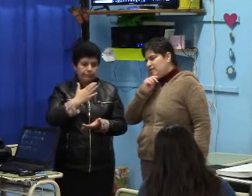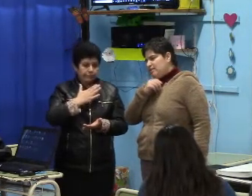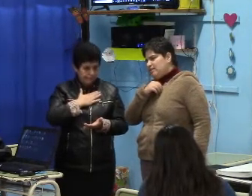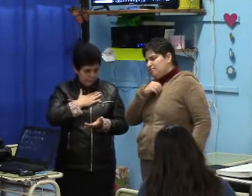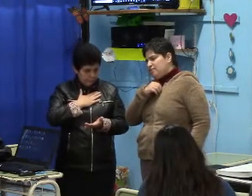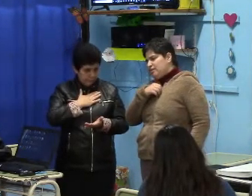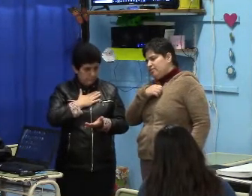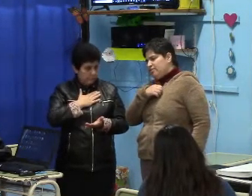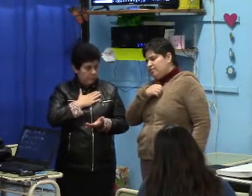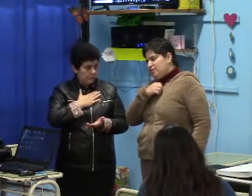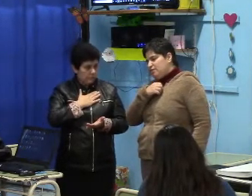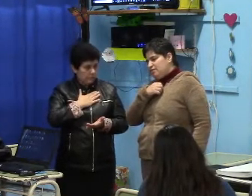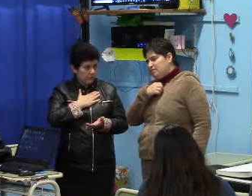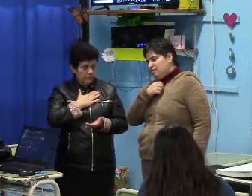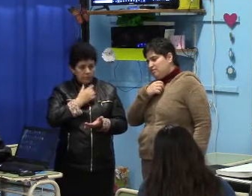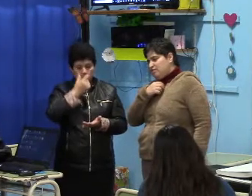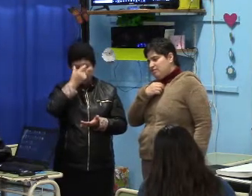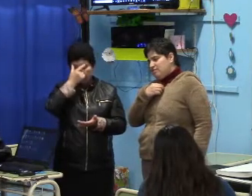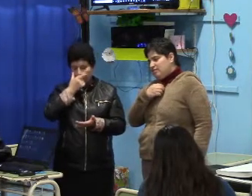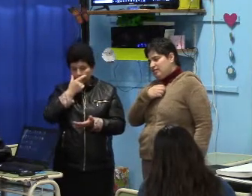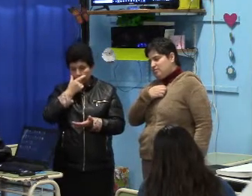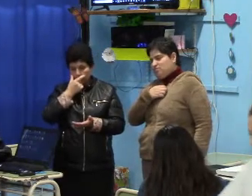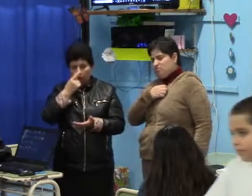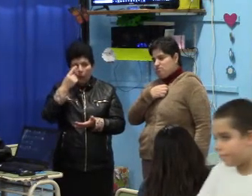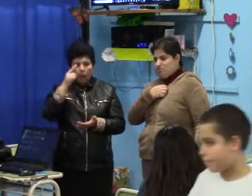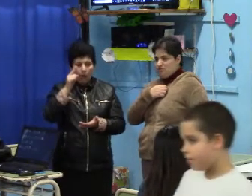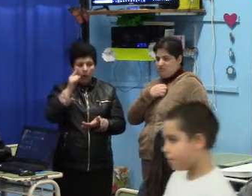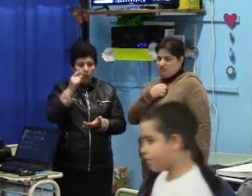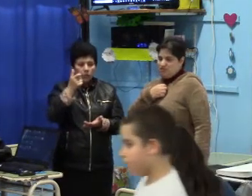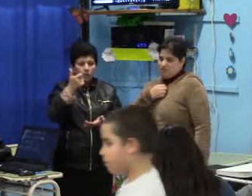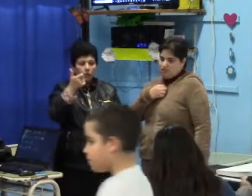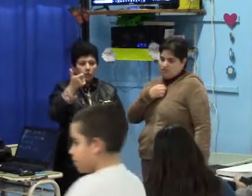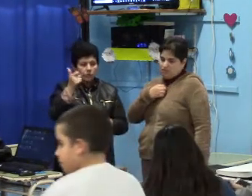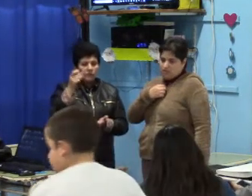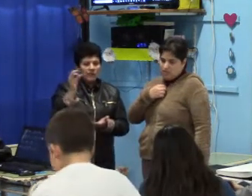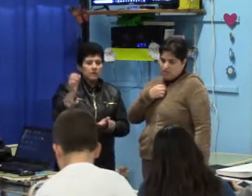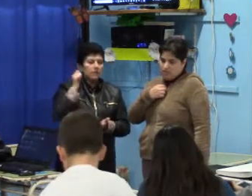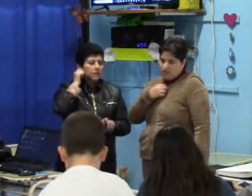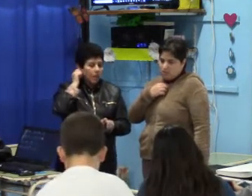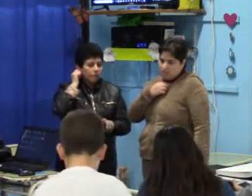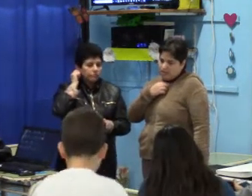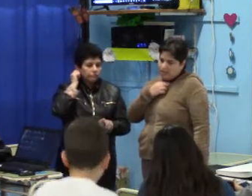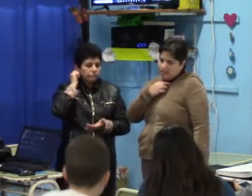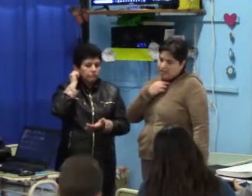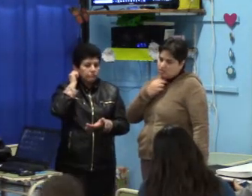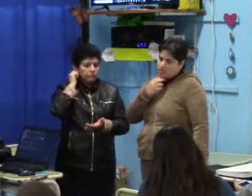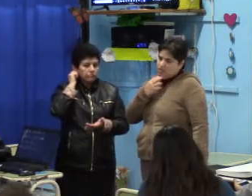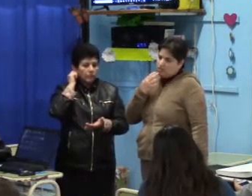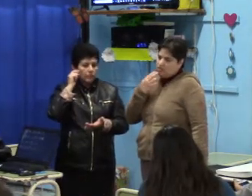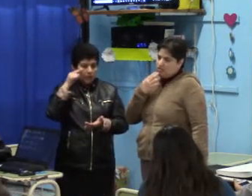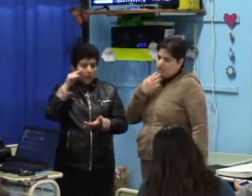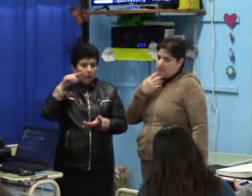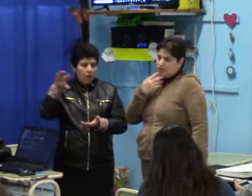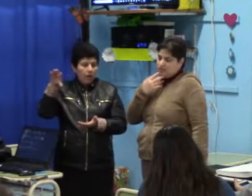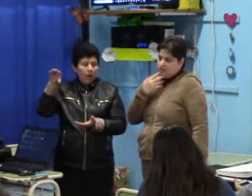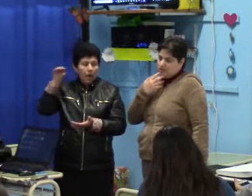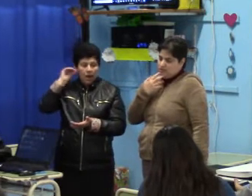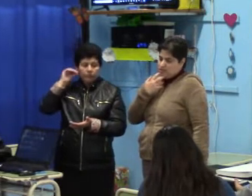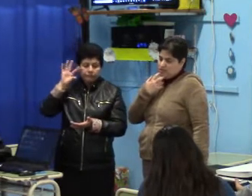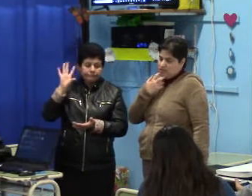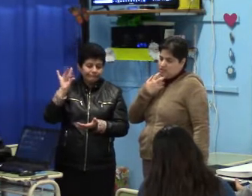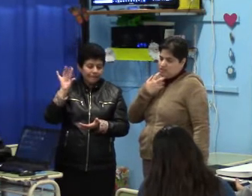papá perdió la vista a los 60 años. Y aún el audio le